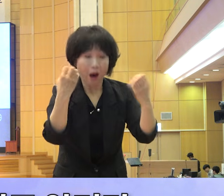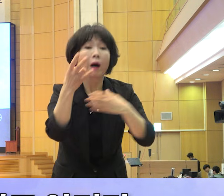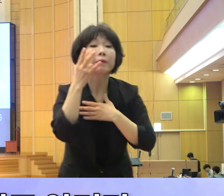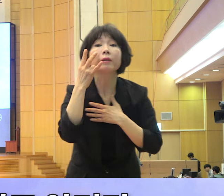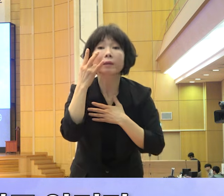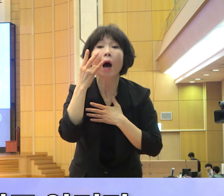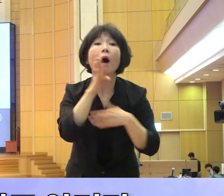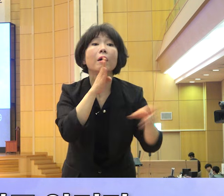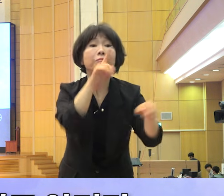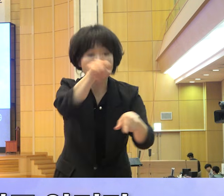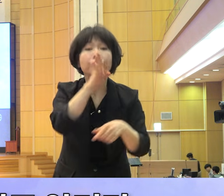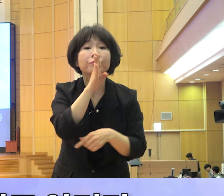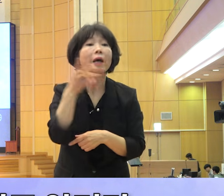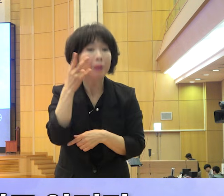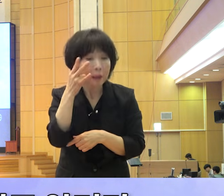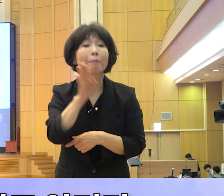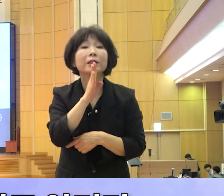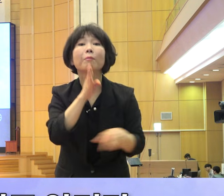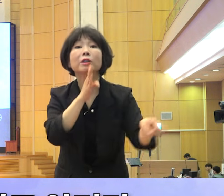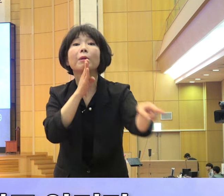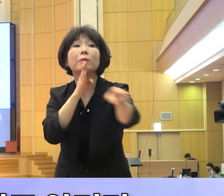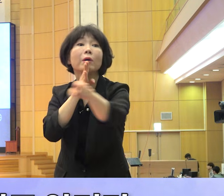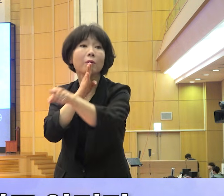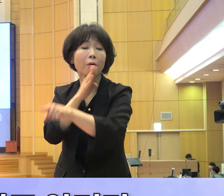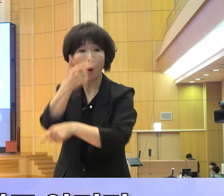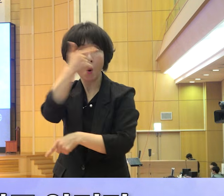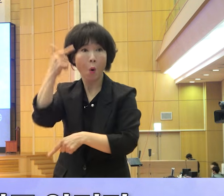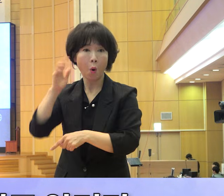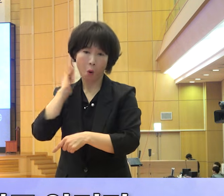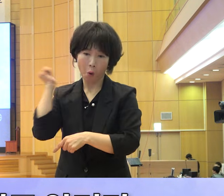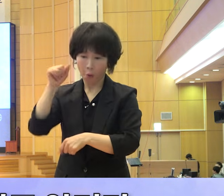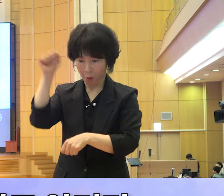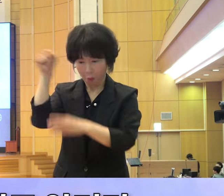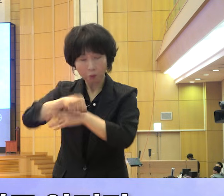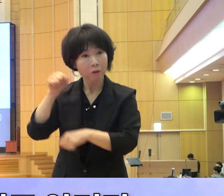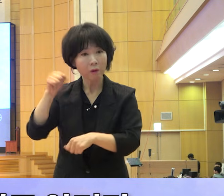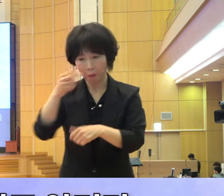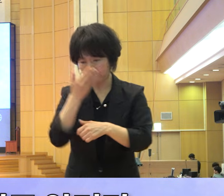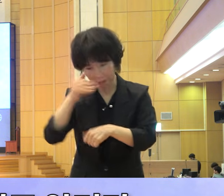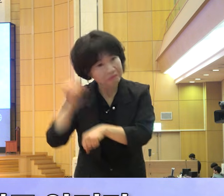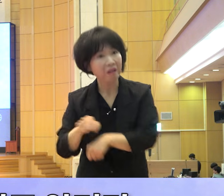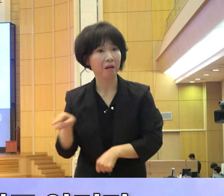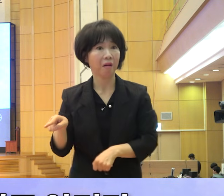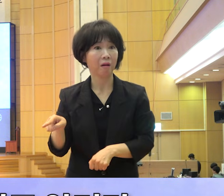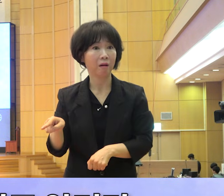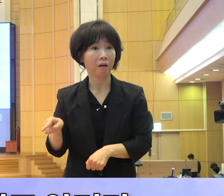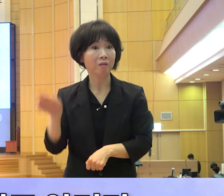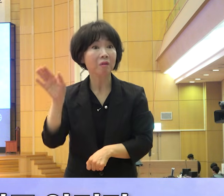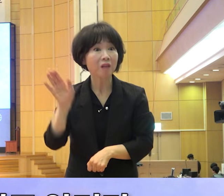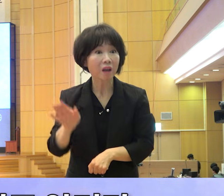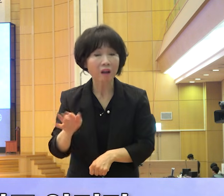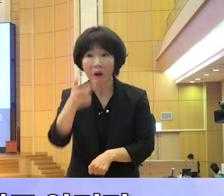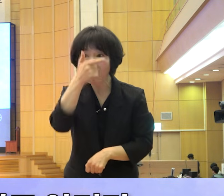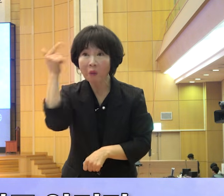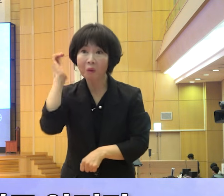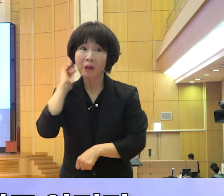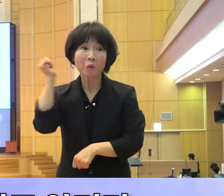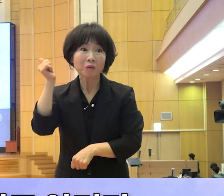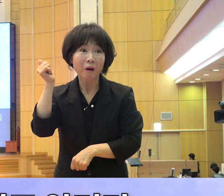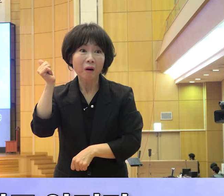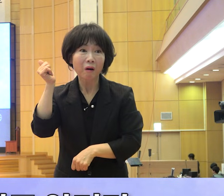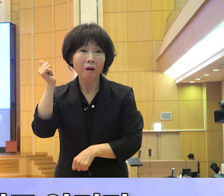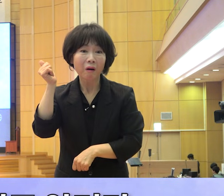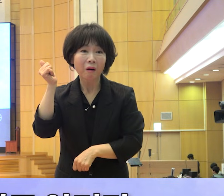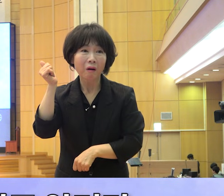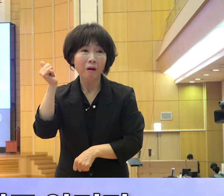그렇죠? 맞습니다. 맞고요. 옳고요. 그만 했는 기억이 날 거예요. 근데 살았을 때보다는